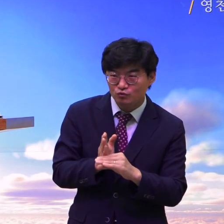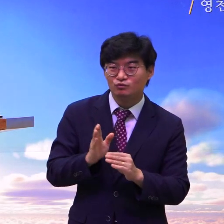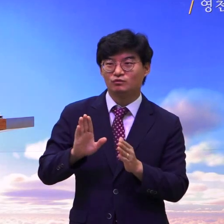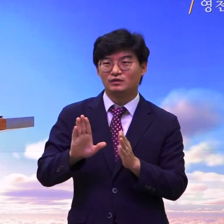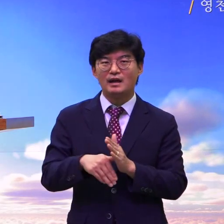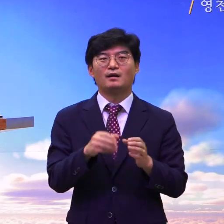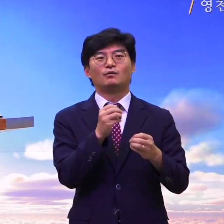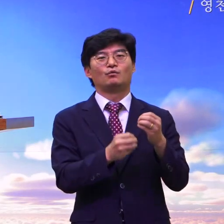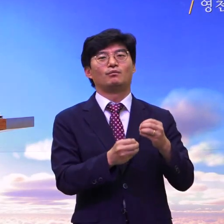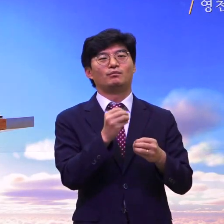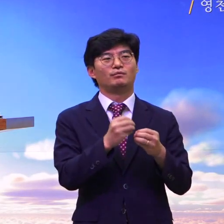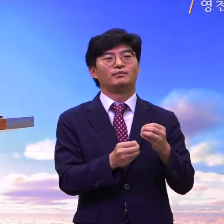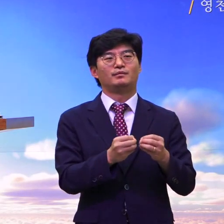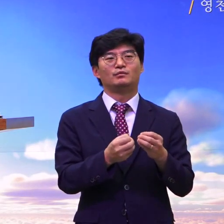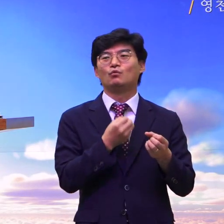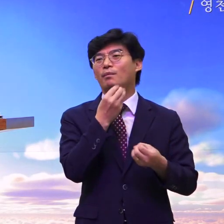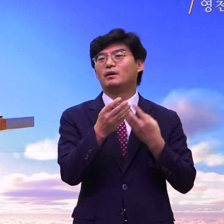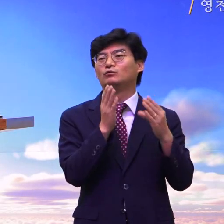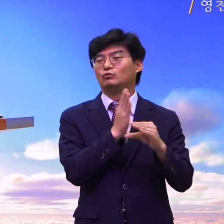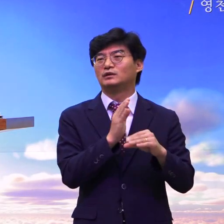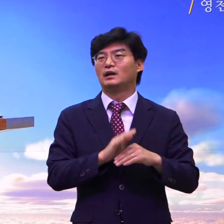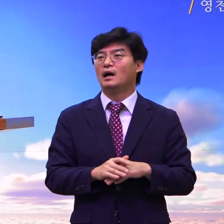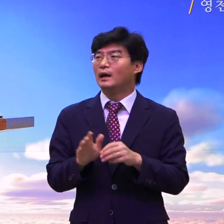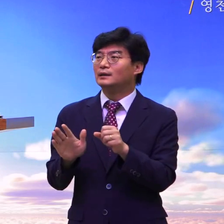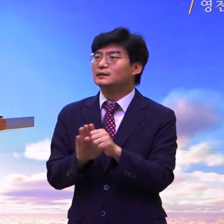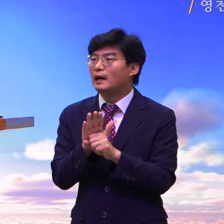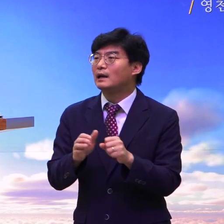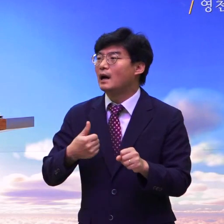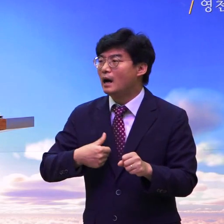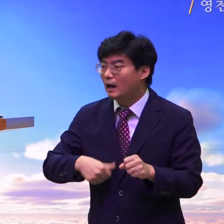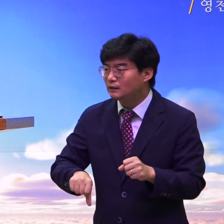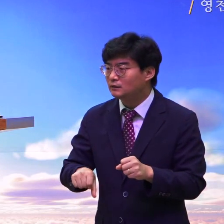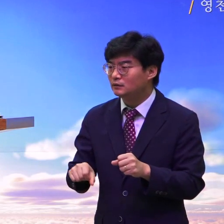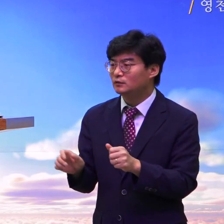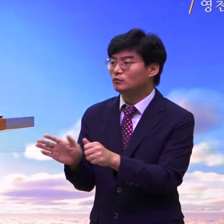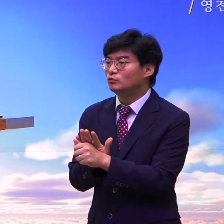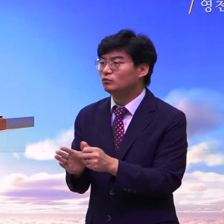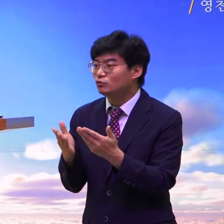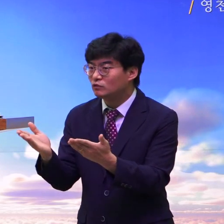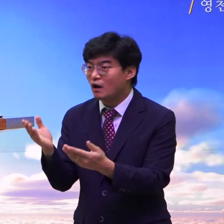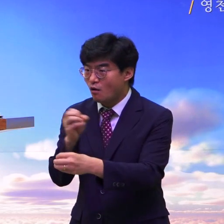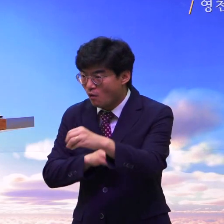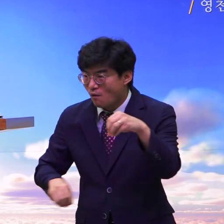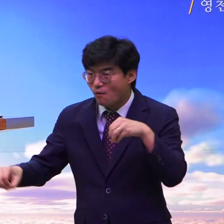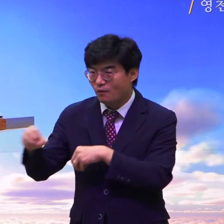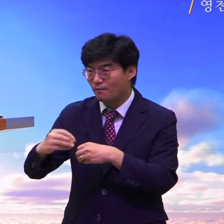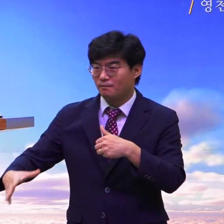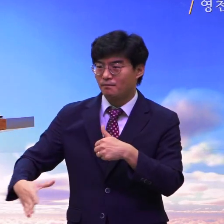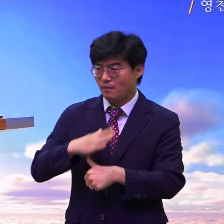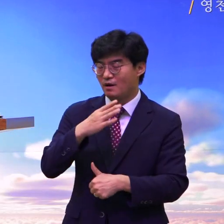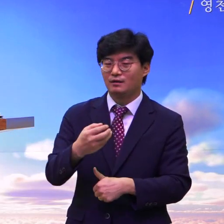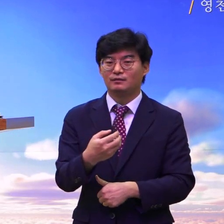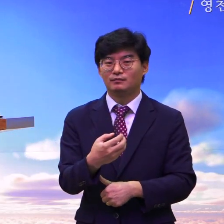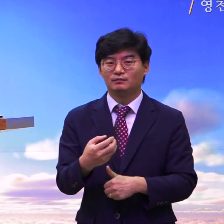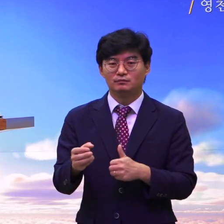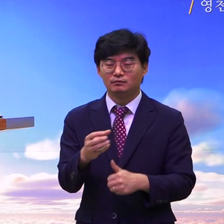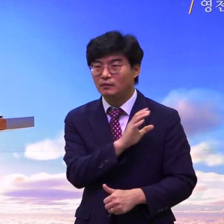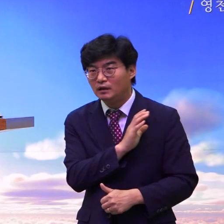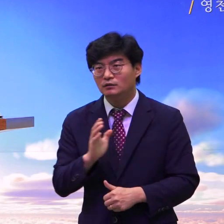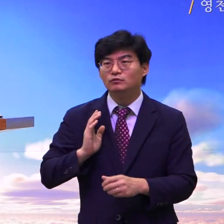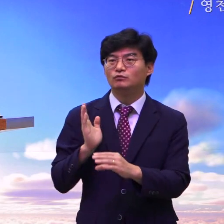반역한 아들, 그 사랑하는 아들에게 왕궁을 빌어주고 예루살렘을 떠나서 요단강을 건너서